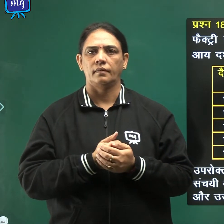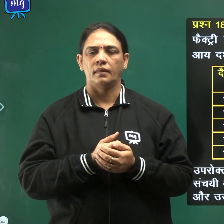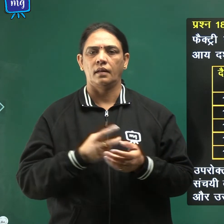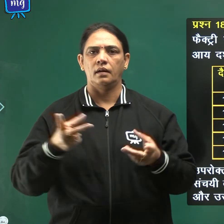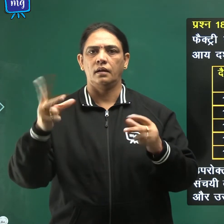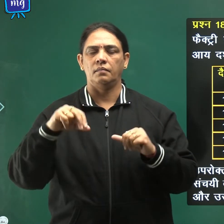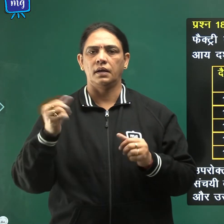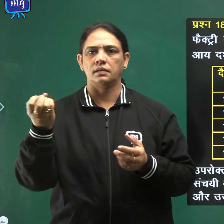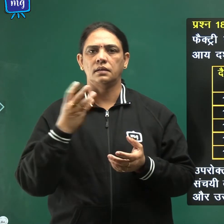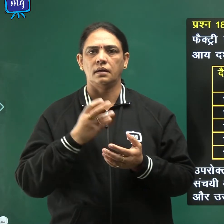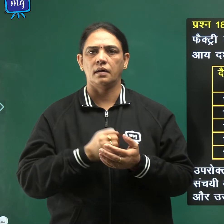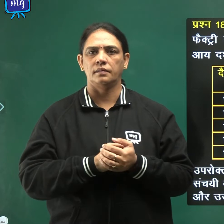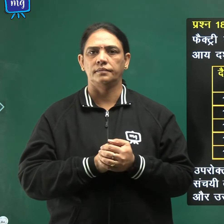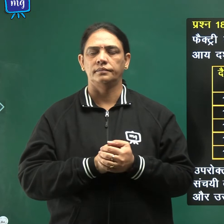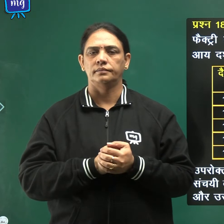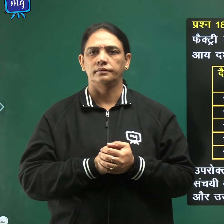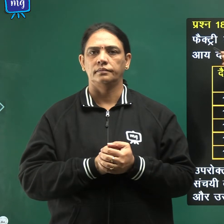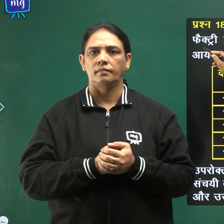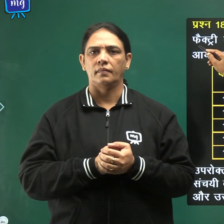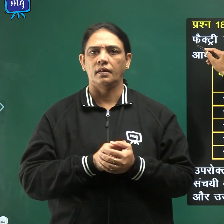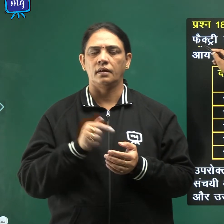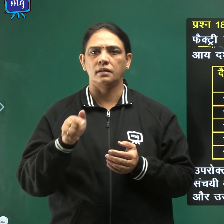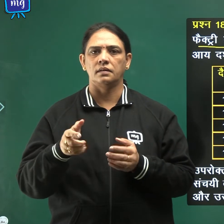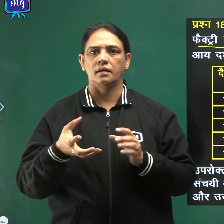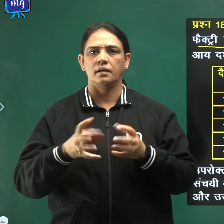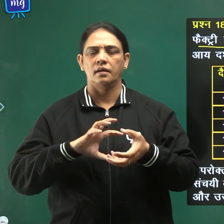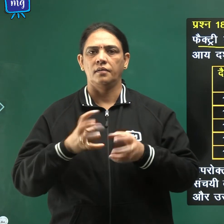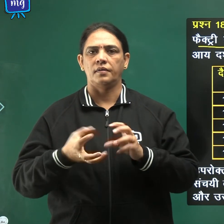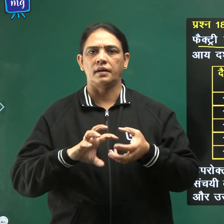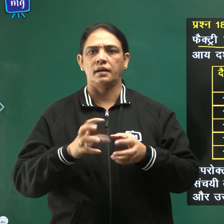निम्नलिखित बंटन किसी फैक्ट्री के